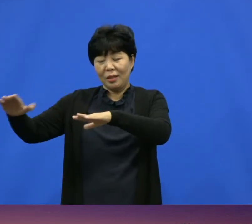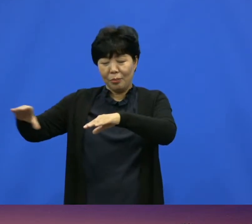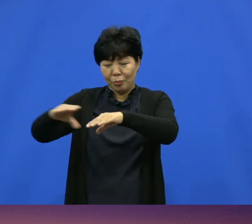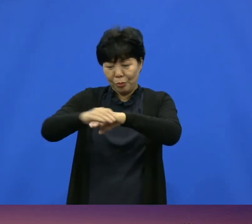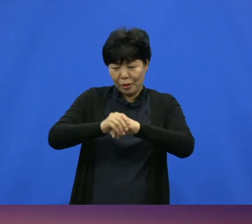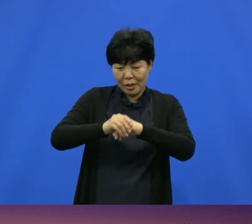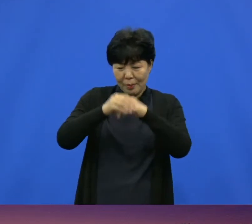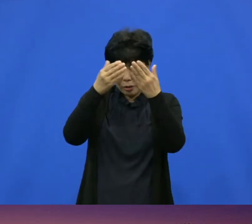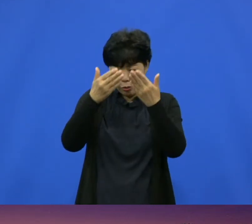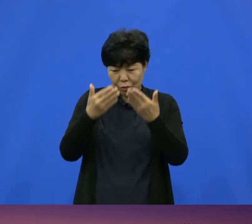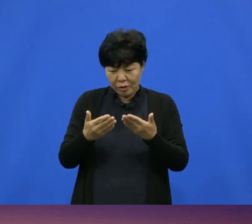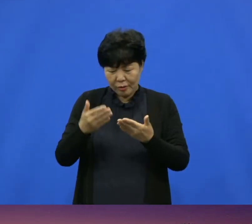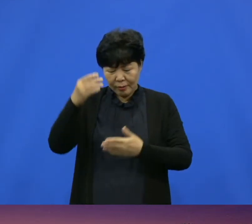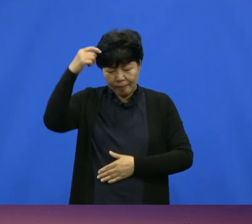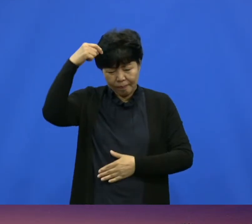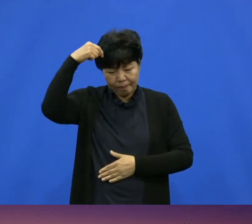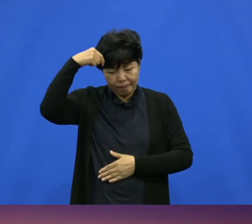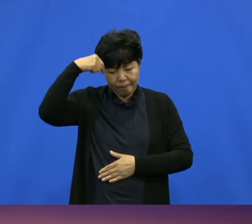걸 느끼게 하시는 거예요.